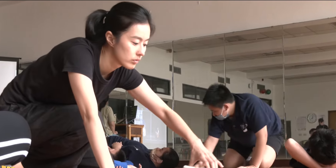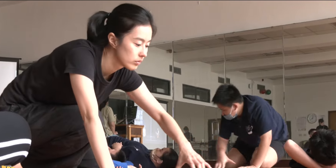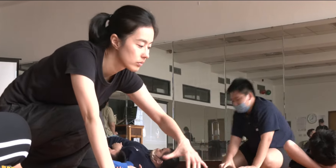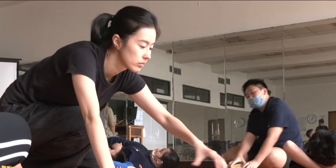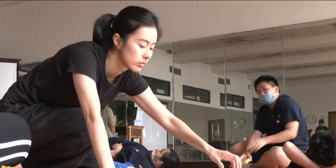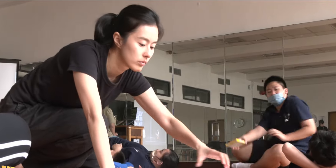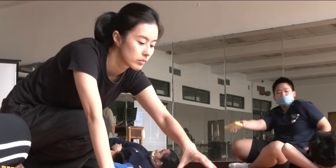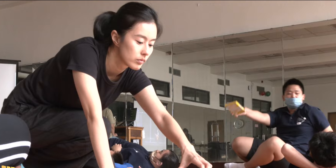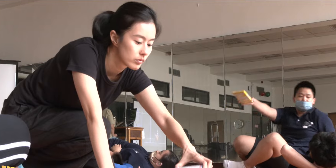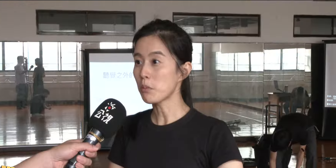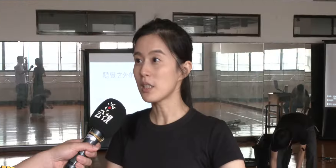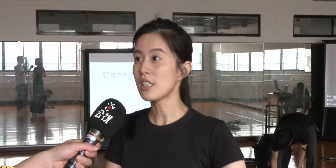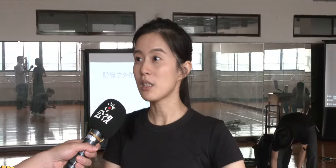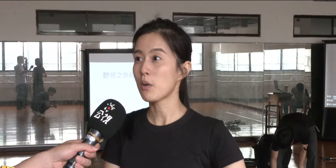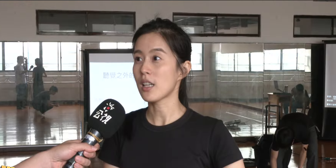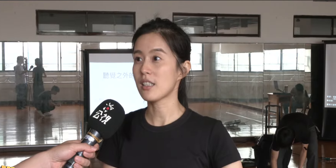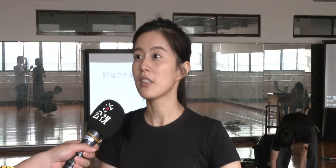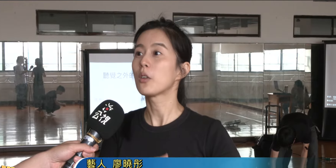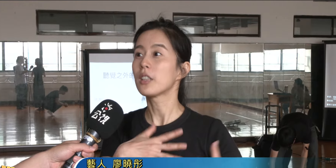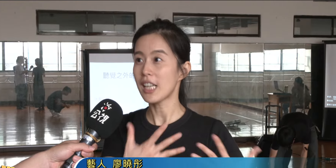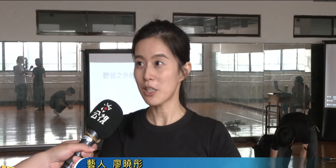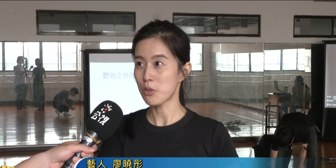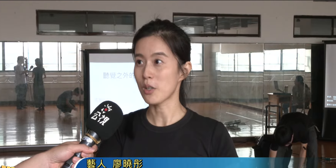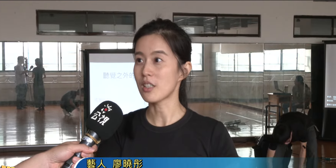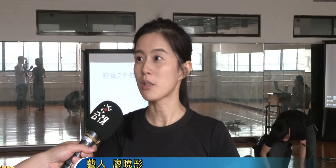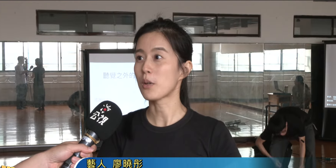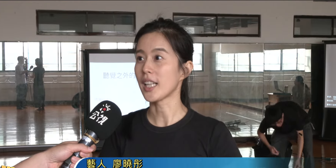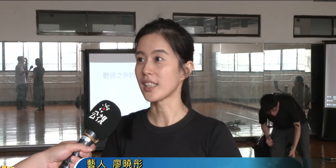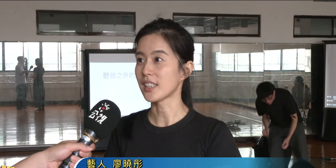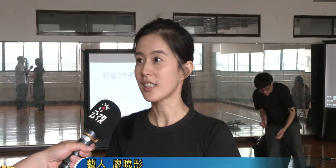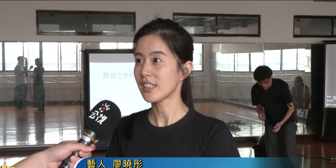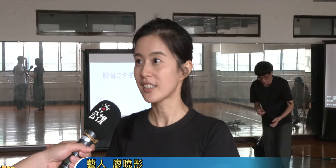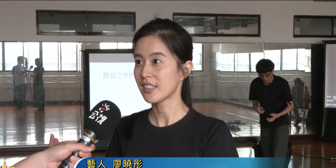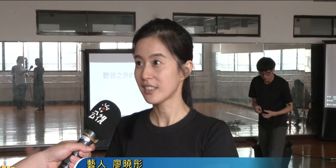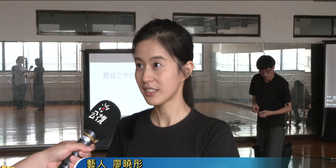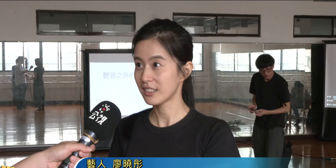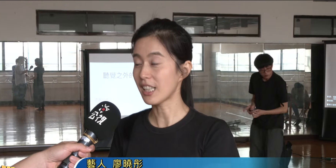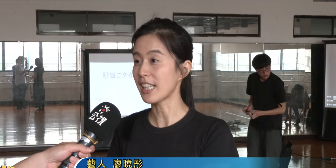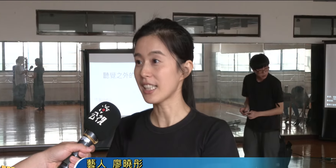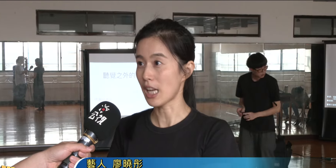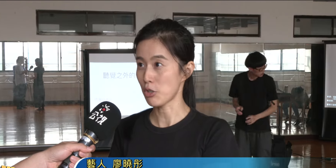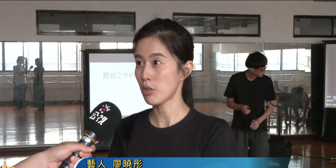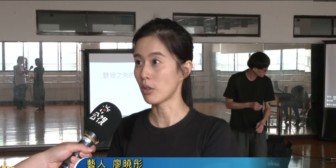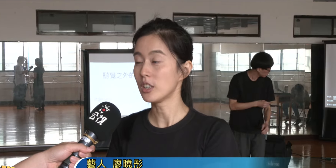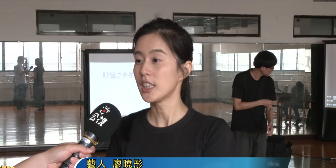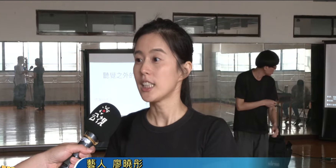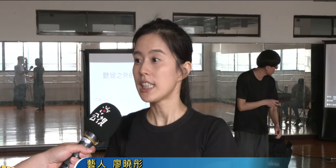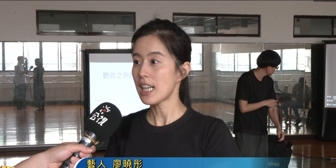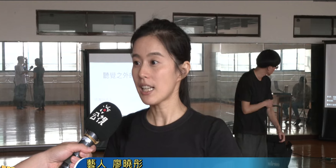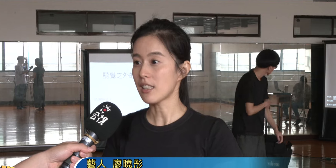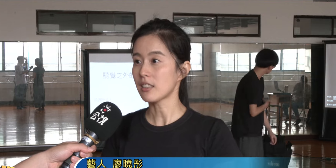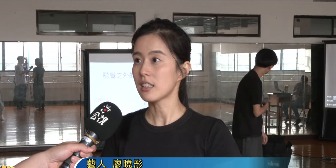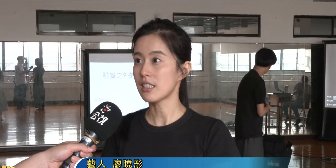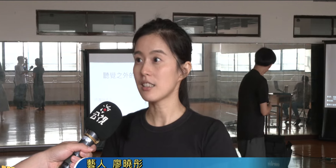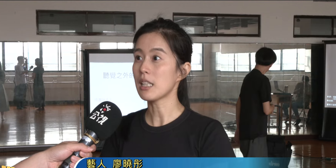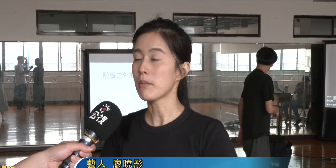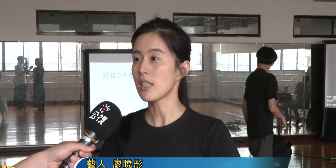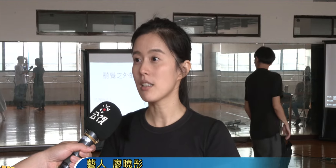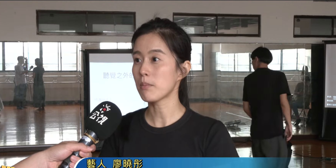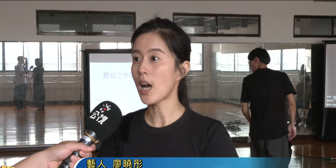课。 我们是希望是用听觉之外的声音感受，那其实里面是包